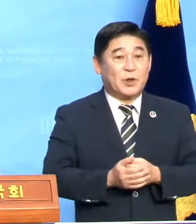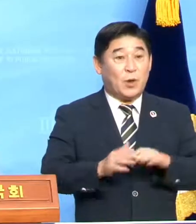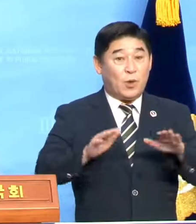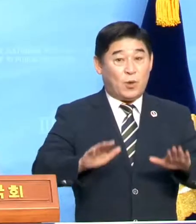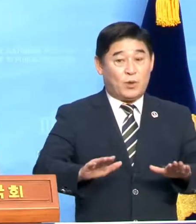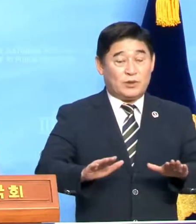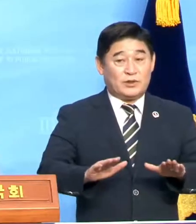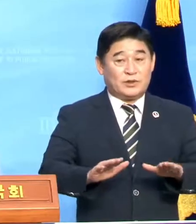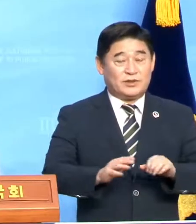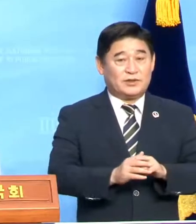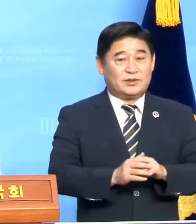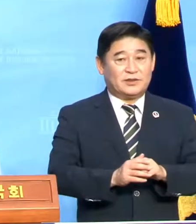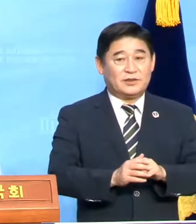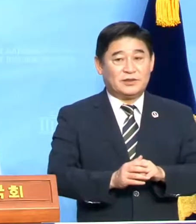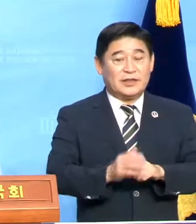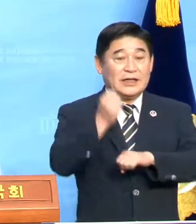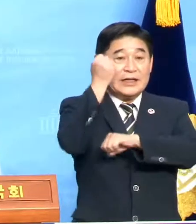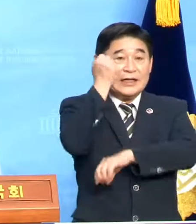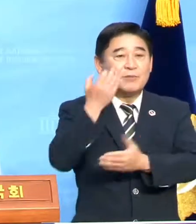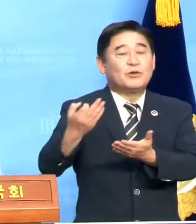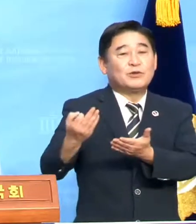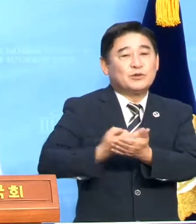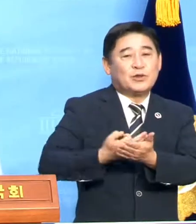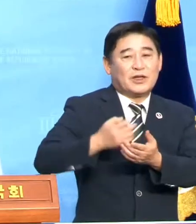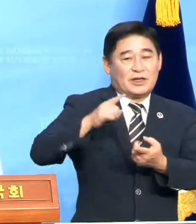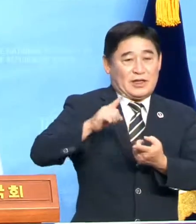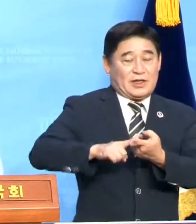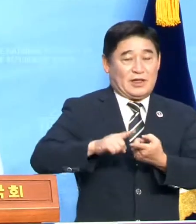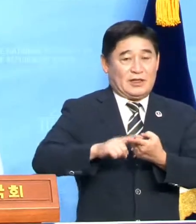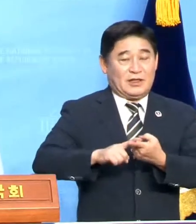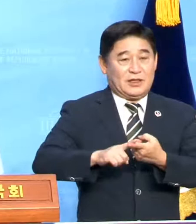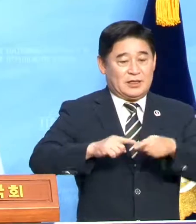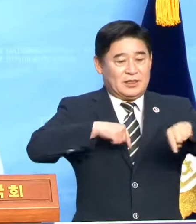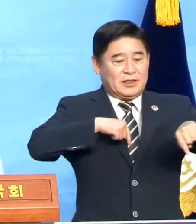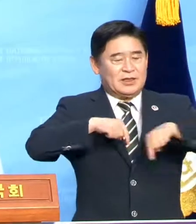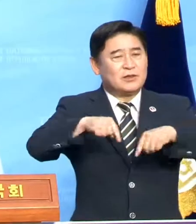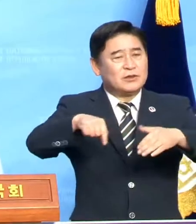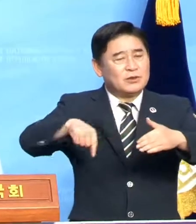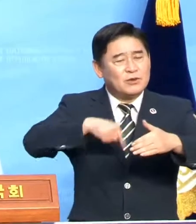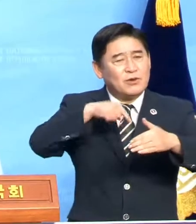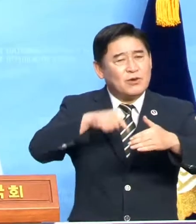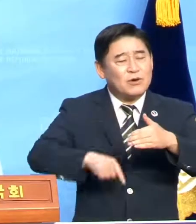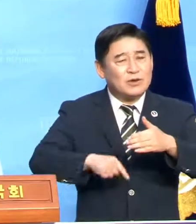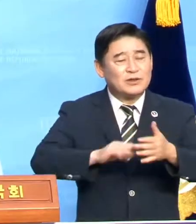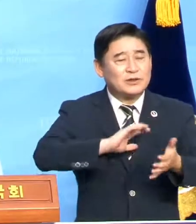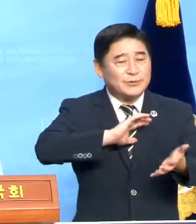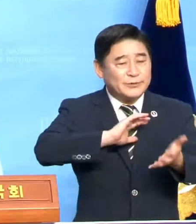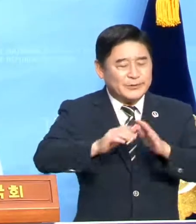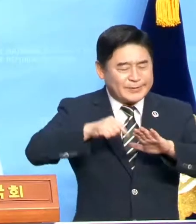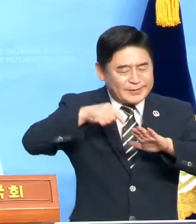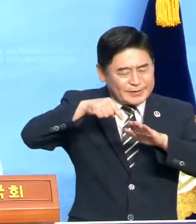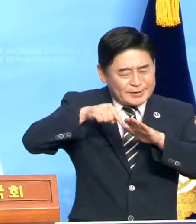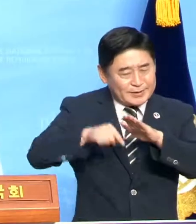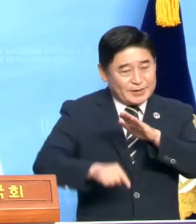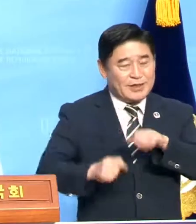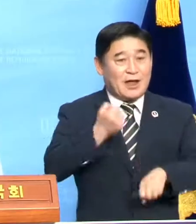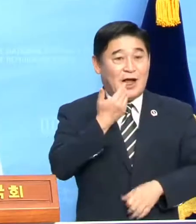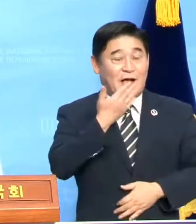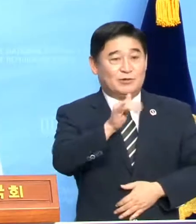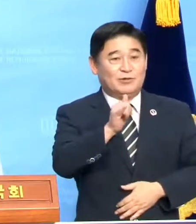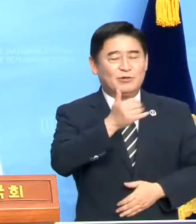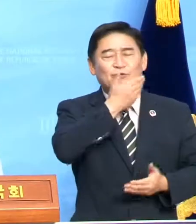네 오늘 이 자리는 기본 소들 에 대한 정치권 내이의 논의를 더욱 더 심도깊게 가져갈 수